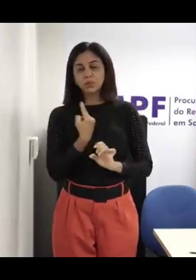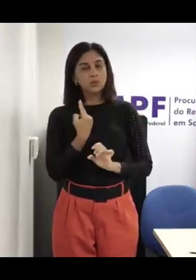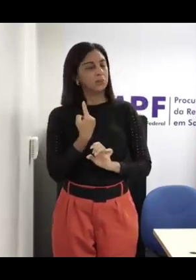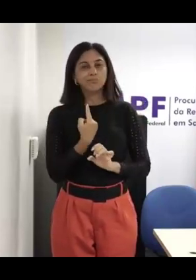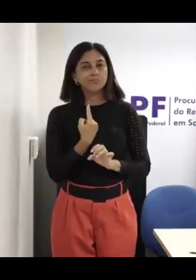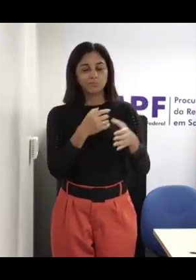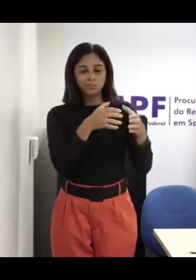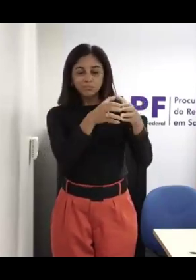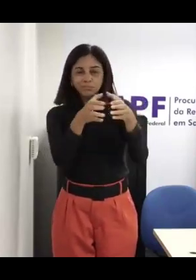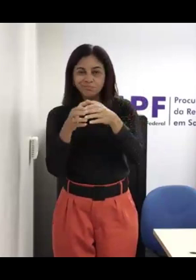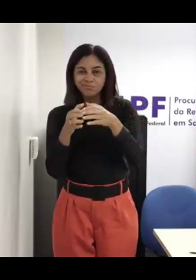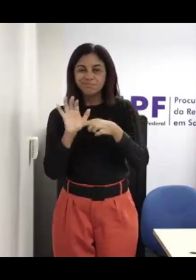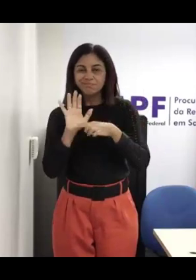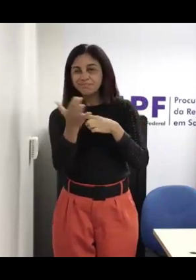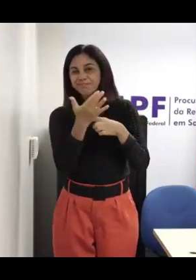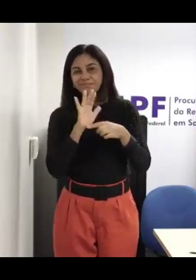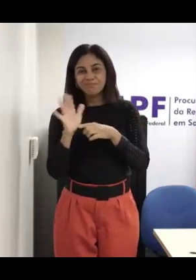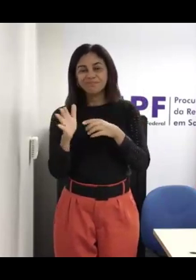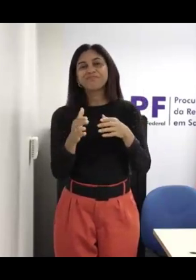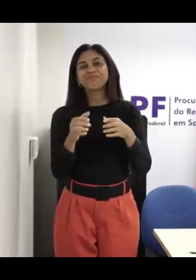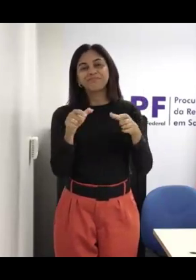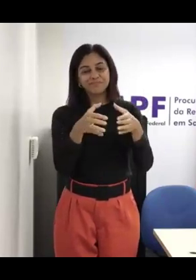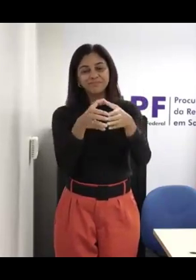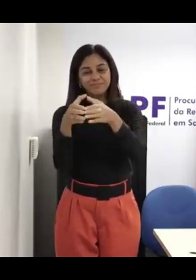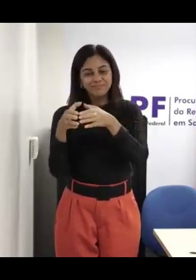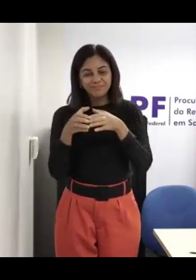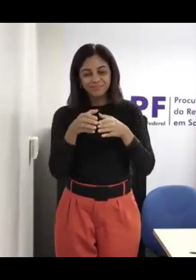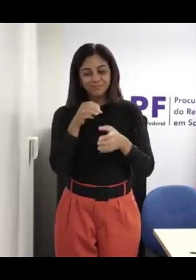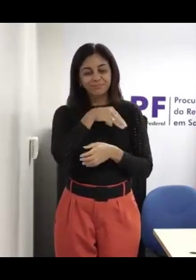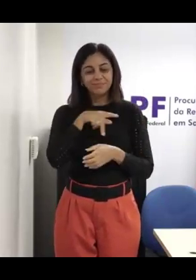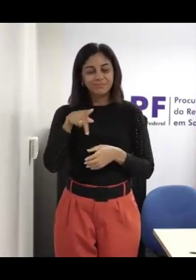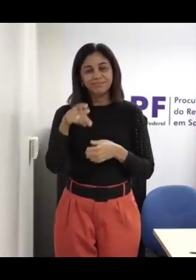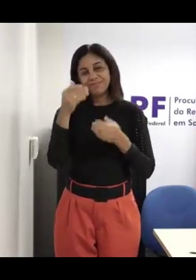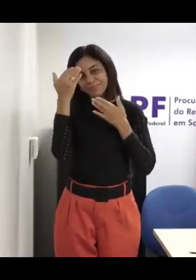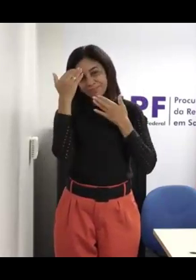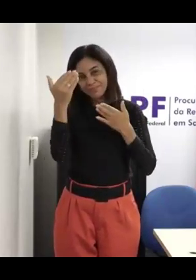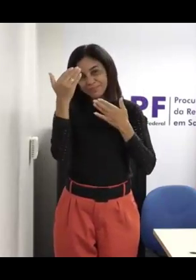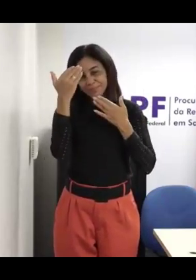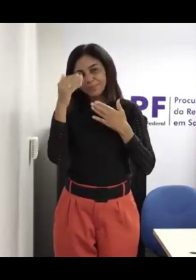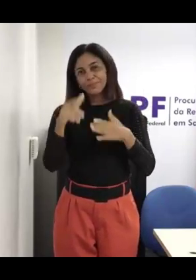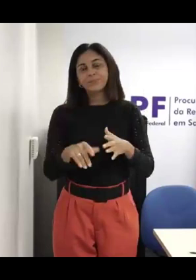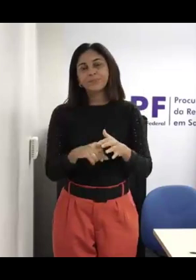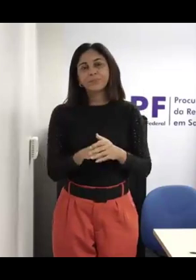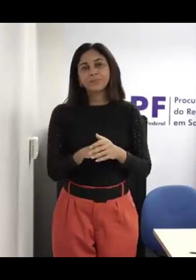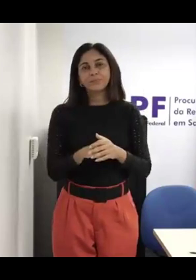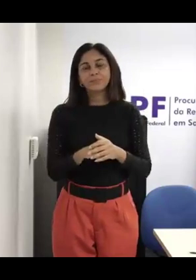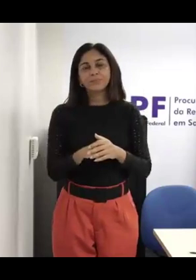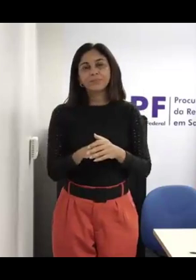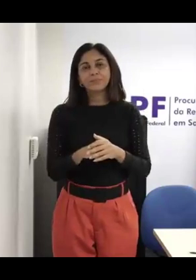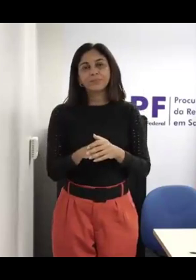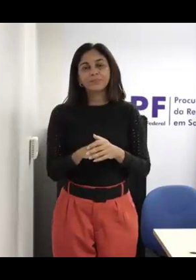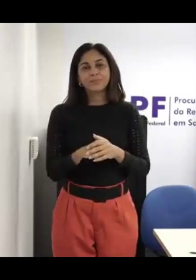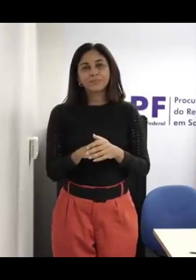equipe então eu quero começar rendendo as minhas homenagens à minha equipe o meu assessor chefe Everson Hoje é